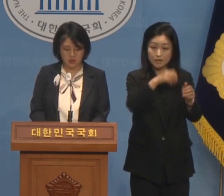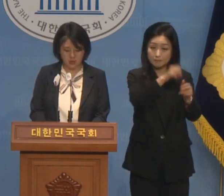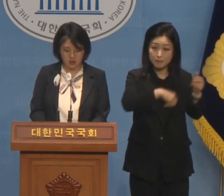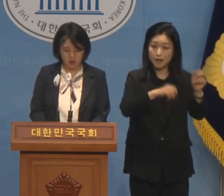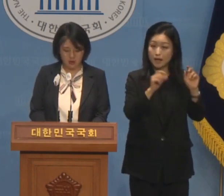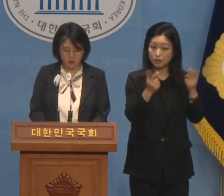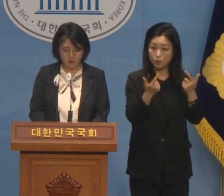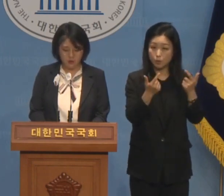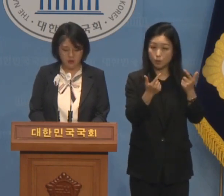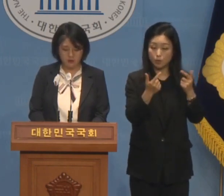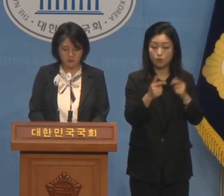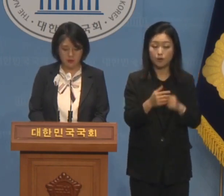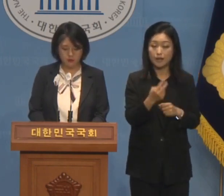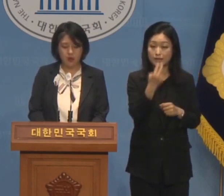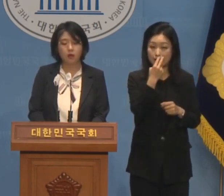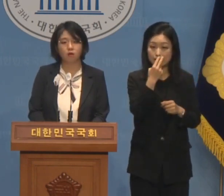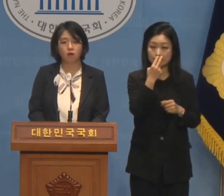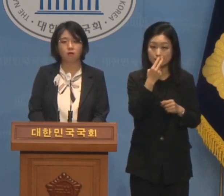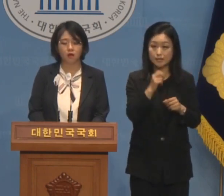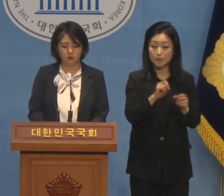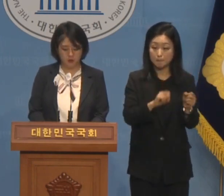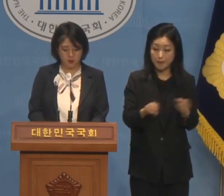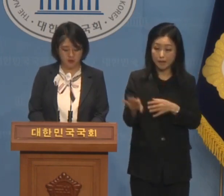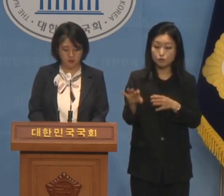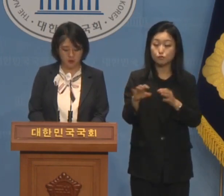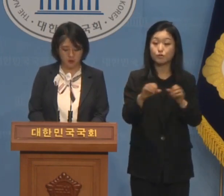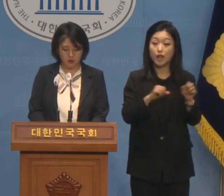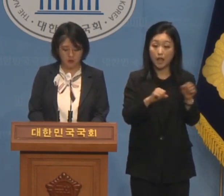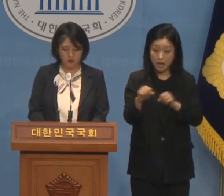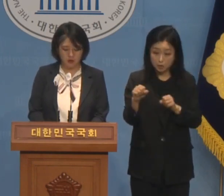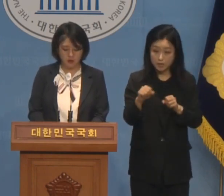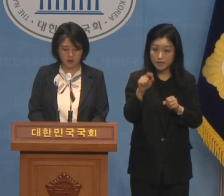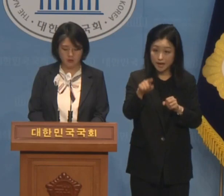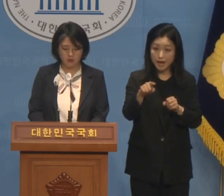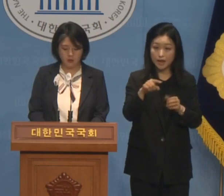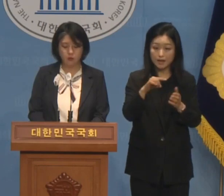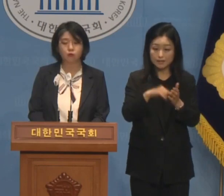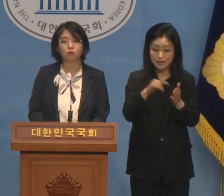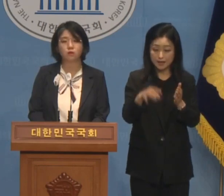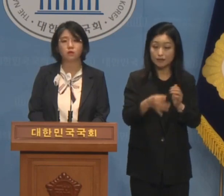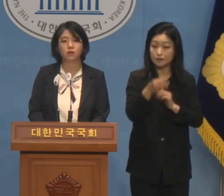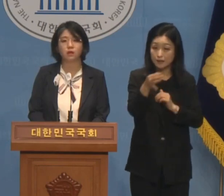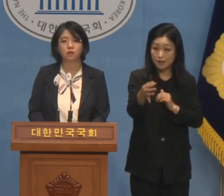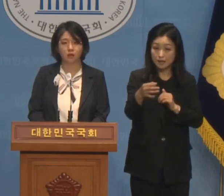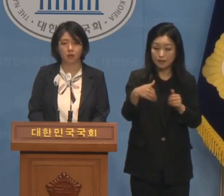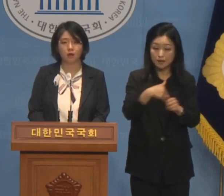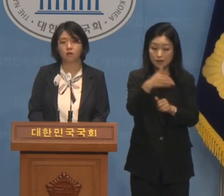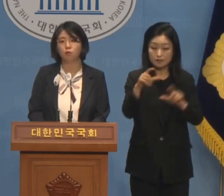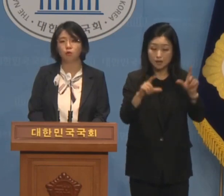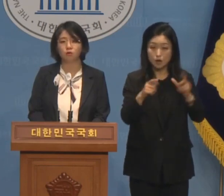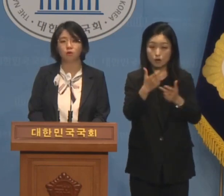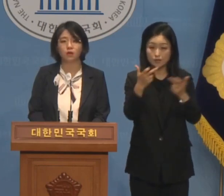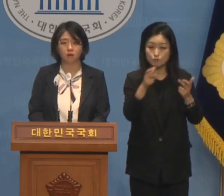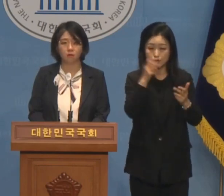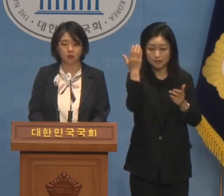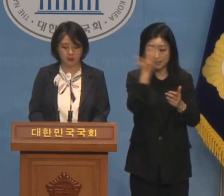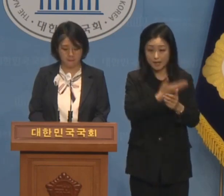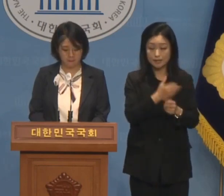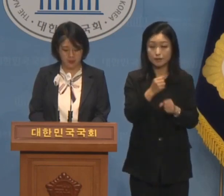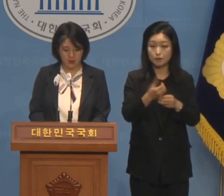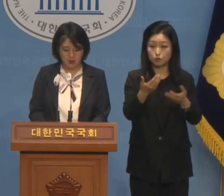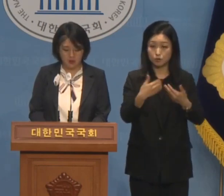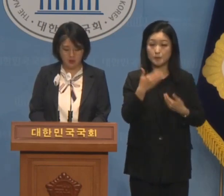것이 아니라 온실가스 배출 행위에 세금을 매겨서 친환경 에너지 사용을 촉진시키는 데에 그 목적이